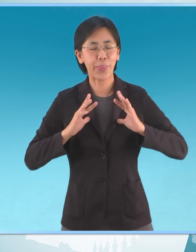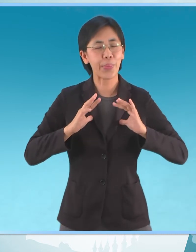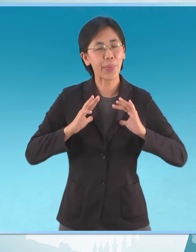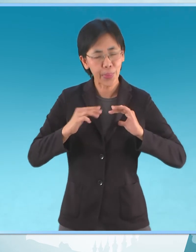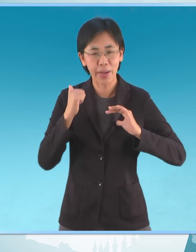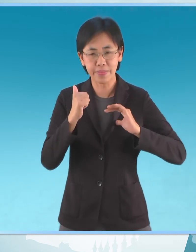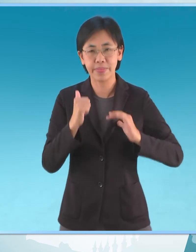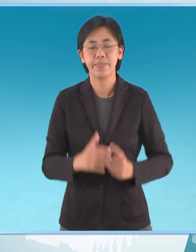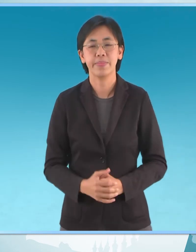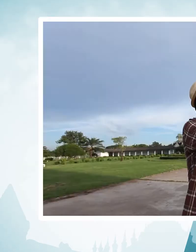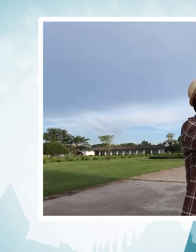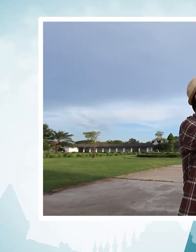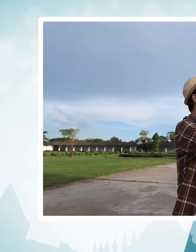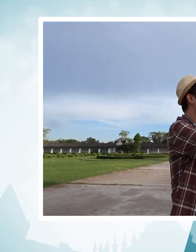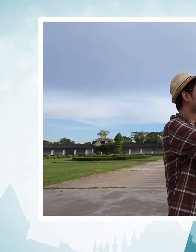นใจเป็นอย่างยิ่งเลยล่ะครับ